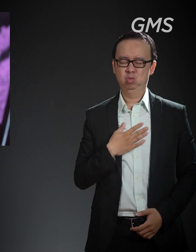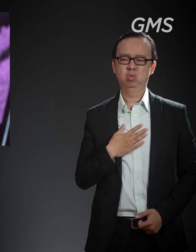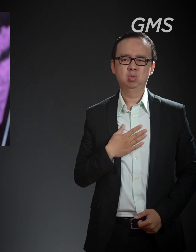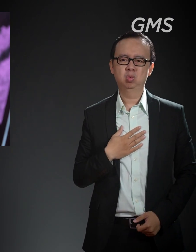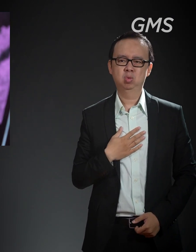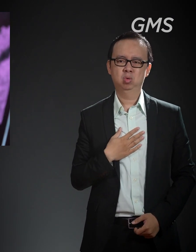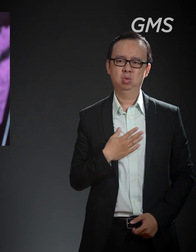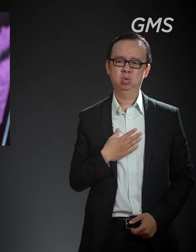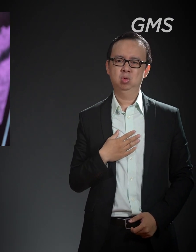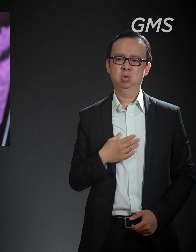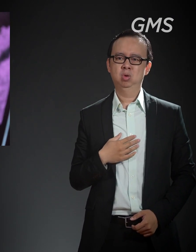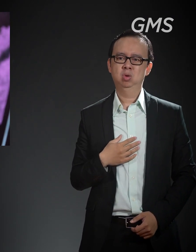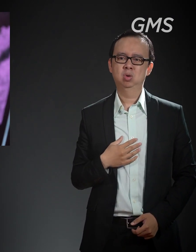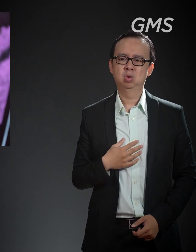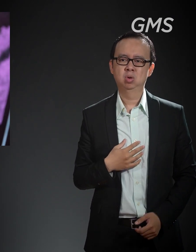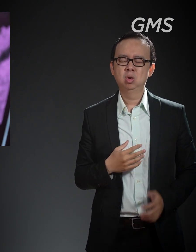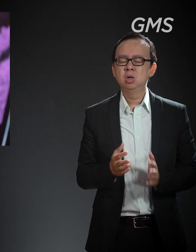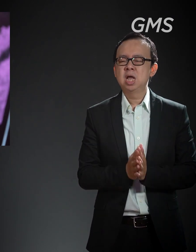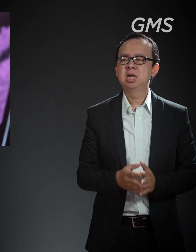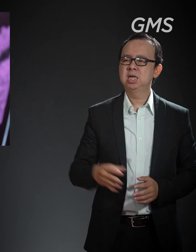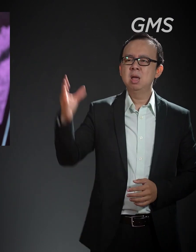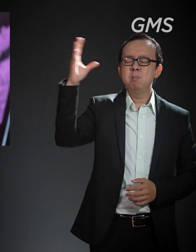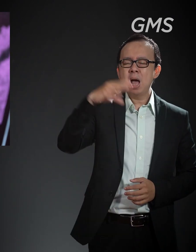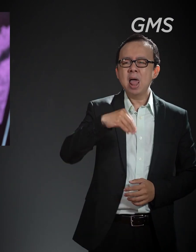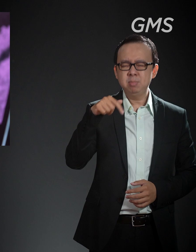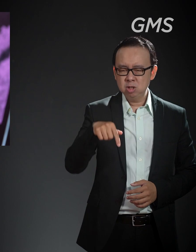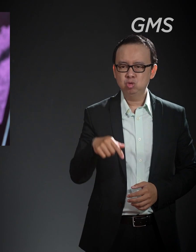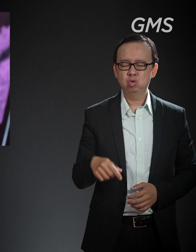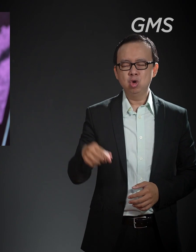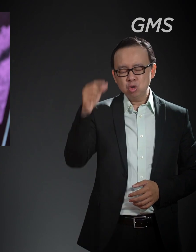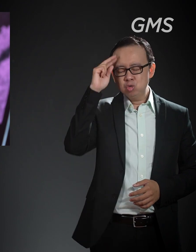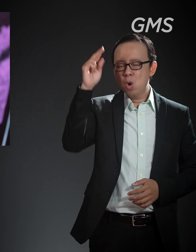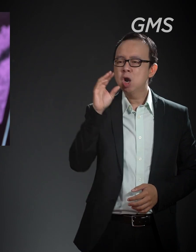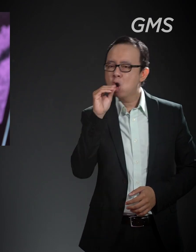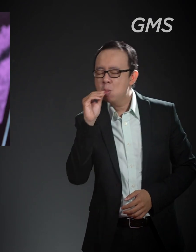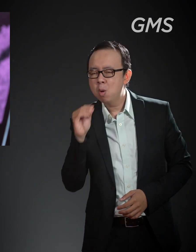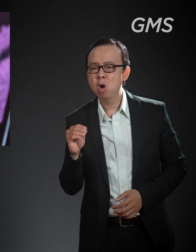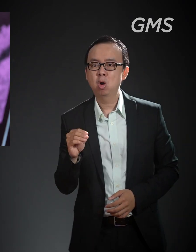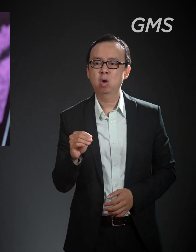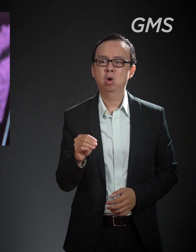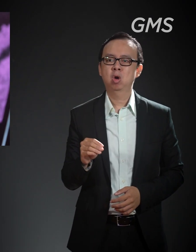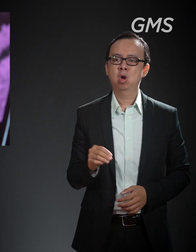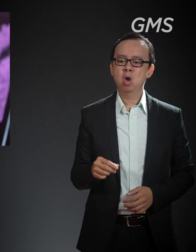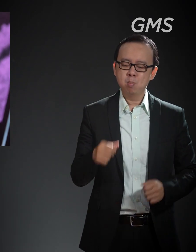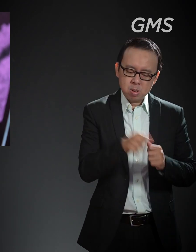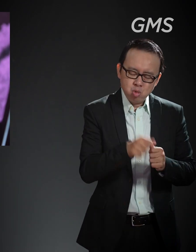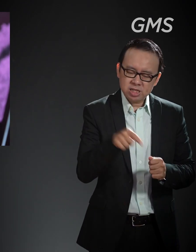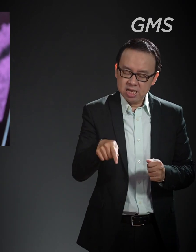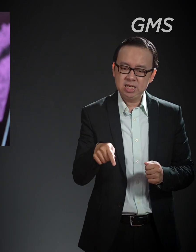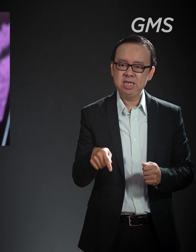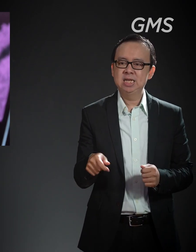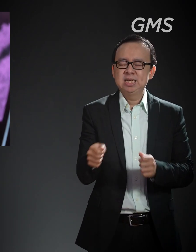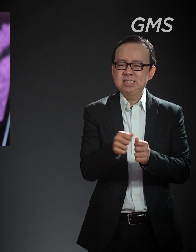itu Tuhan Yesus mengangkat roti bersama murid-muridnya. Ia memecah-mecahkannya dan berkata, perbuatlah ini untuk mengingat aku setiap kali kau